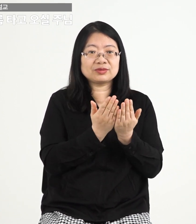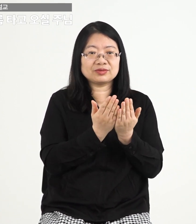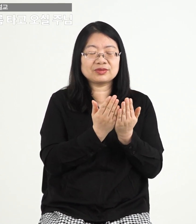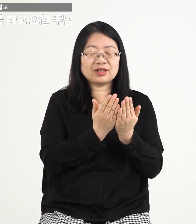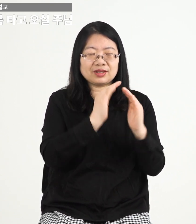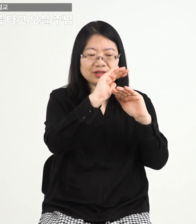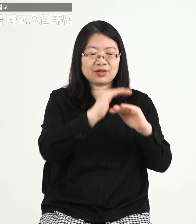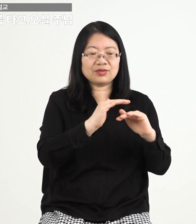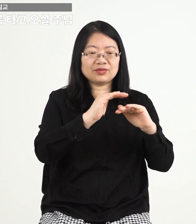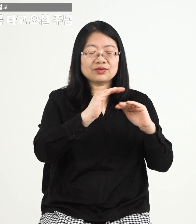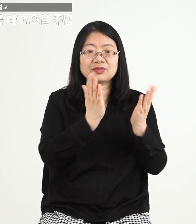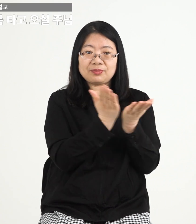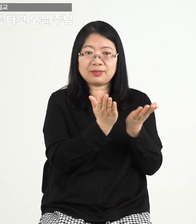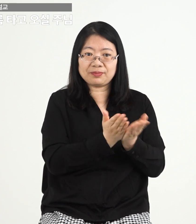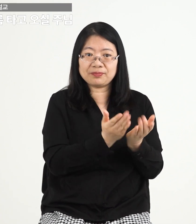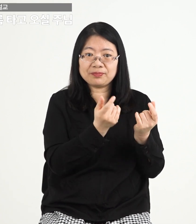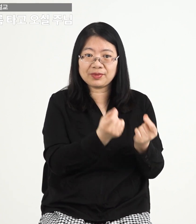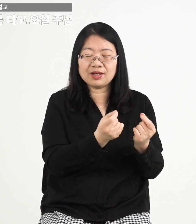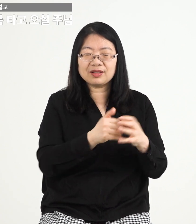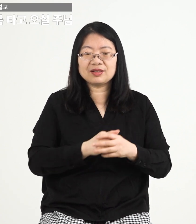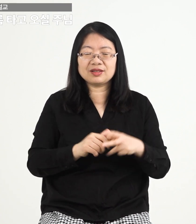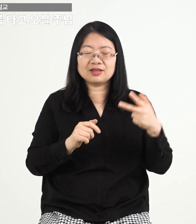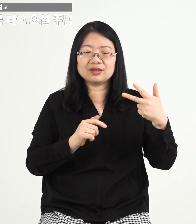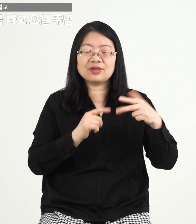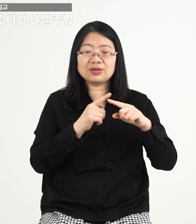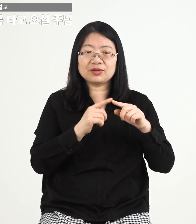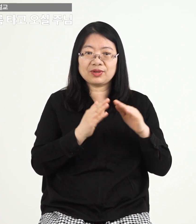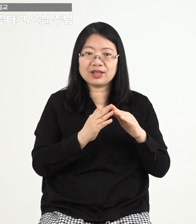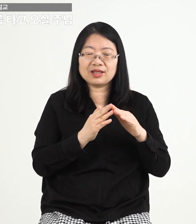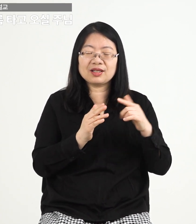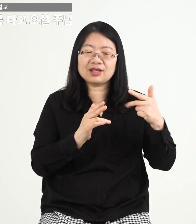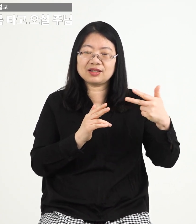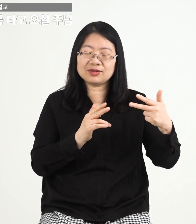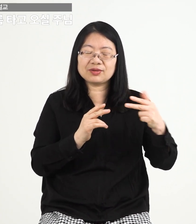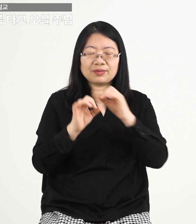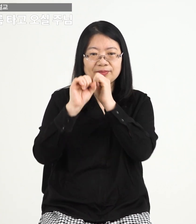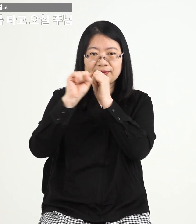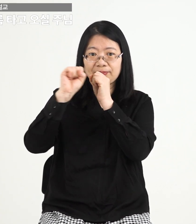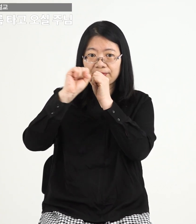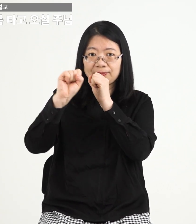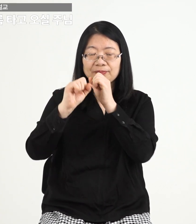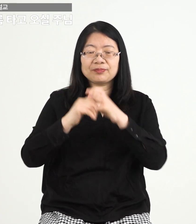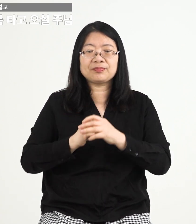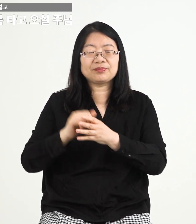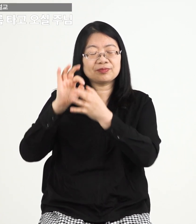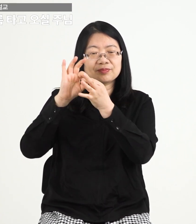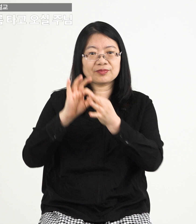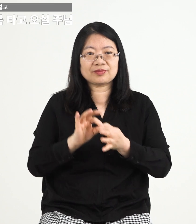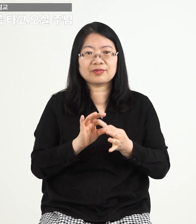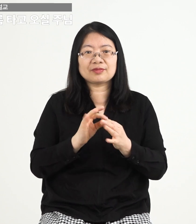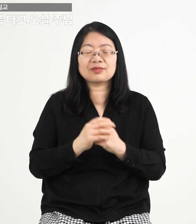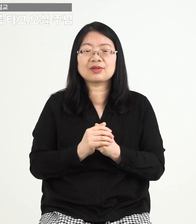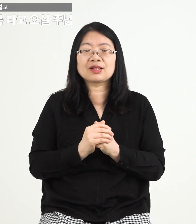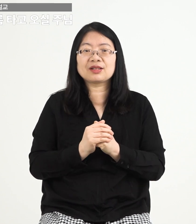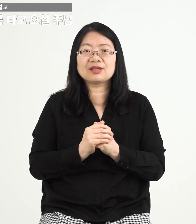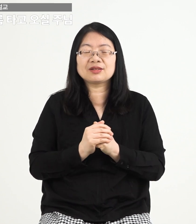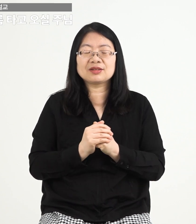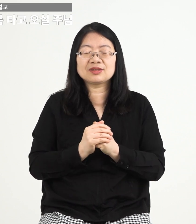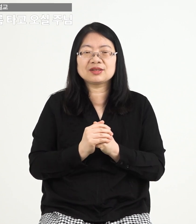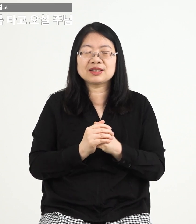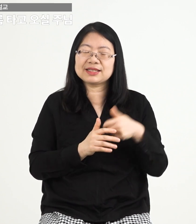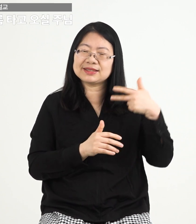계시록이 똑같습니다. 7교회, 7대접, 7나팔, 계속